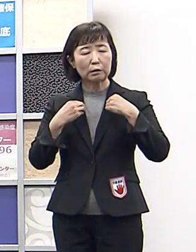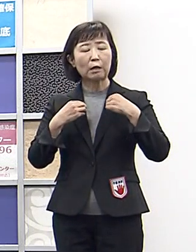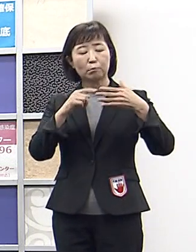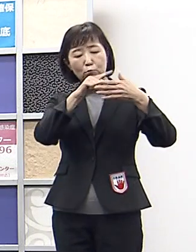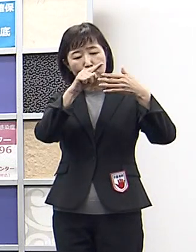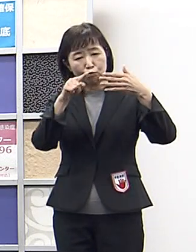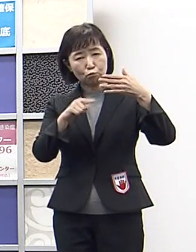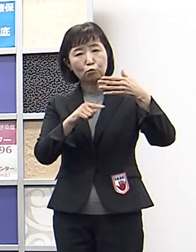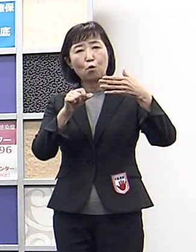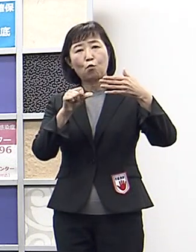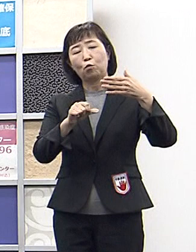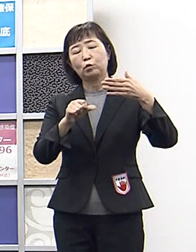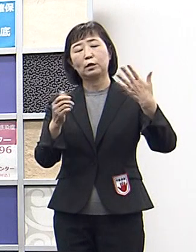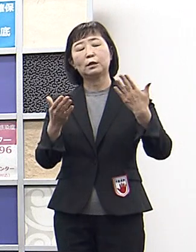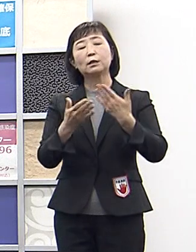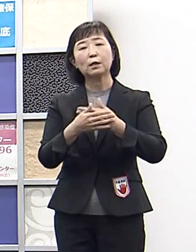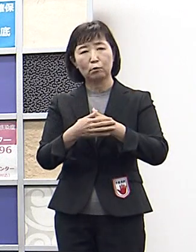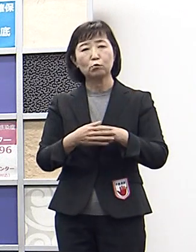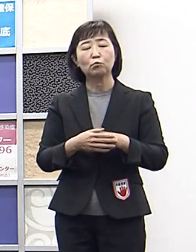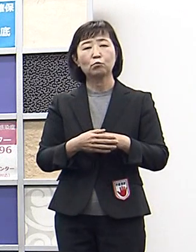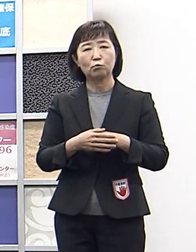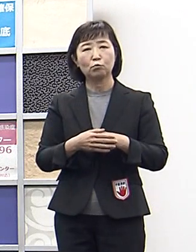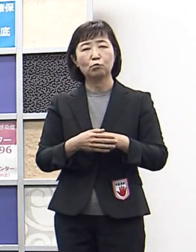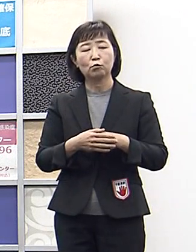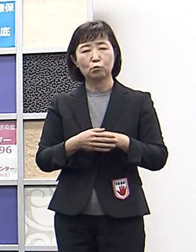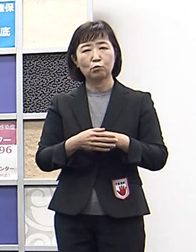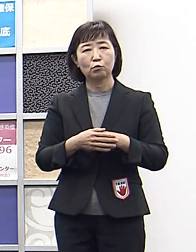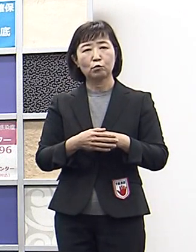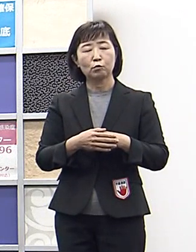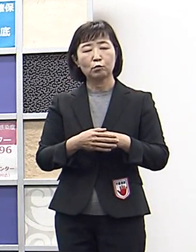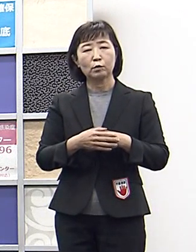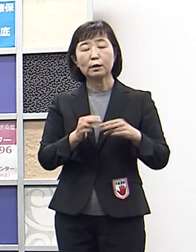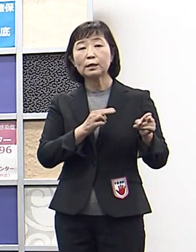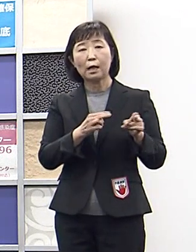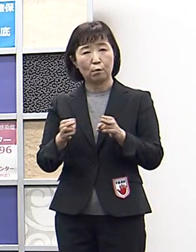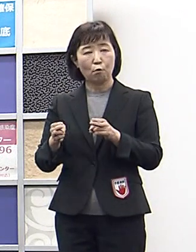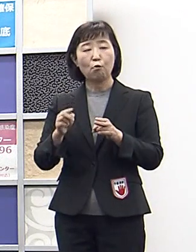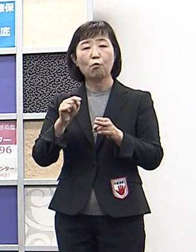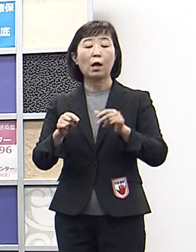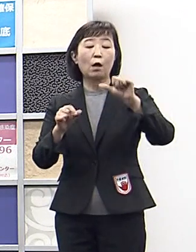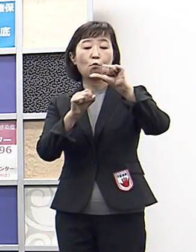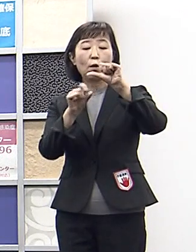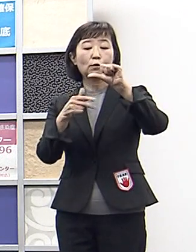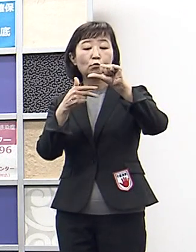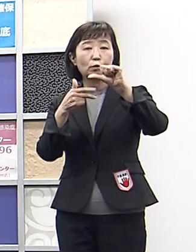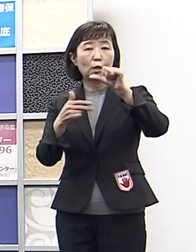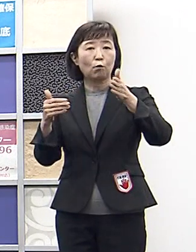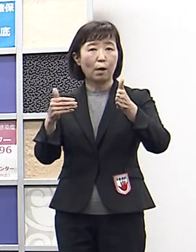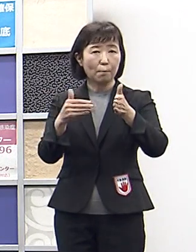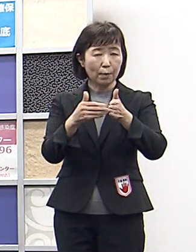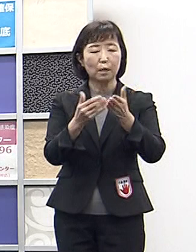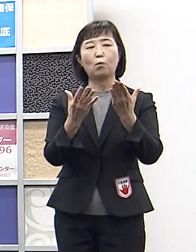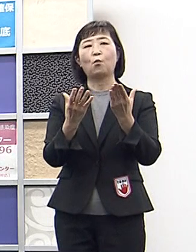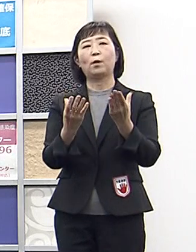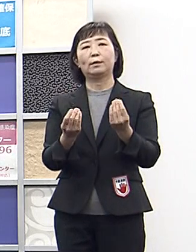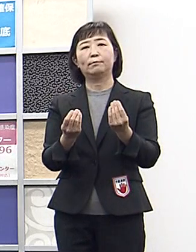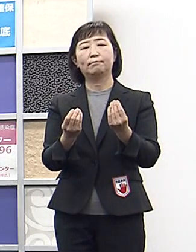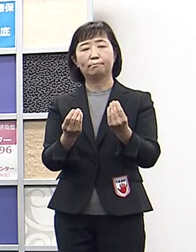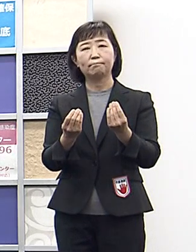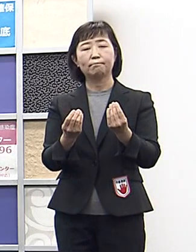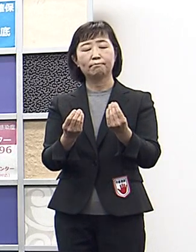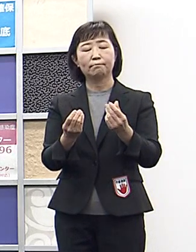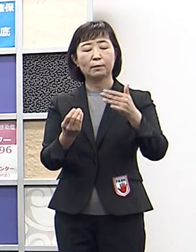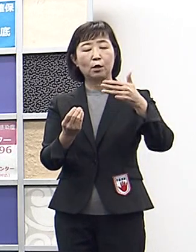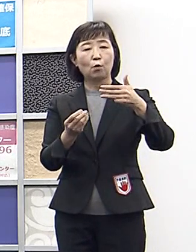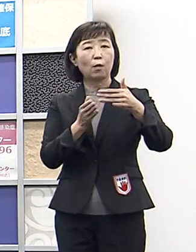感染症への移行に伴いまして山梨グリーンゾーン認証制度につきましては5月7日をもって終了することとし5月